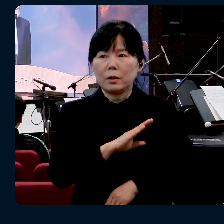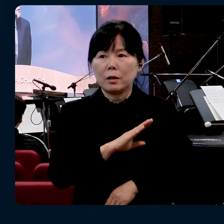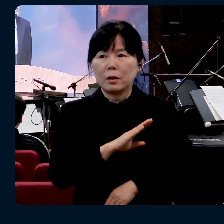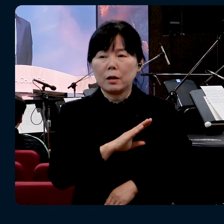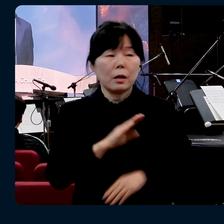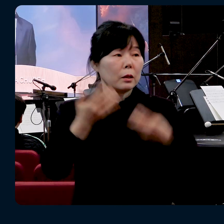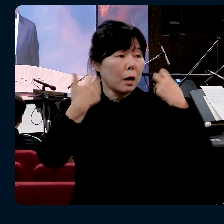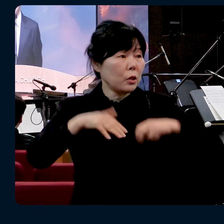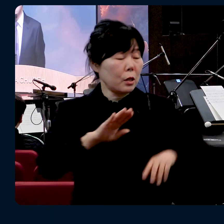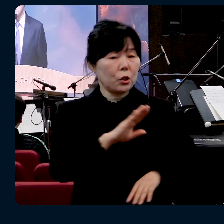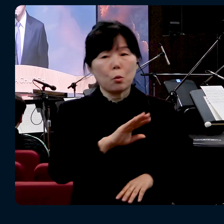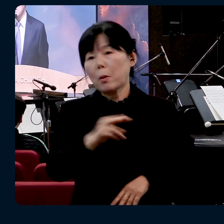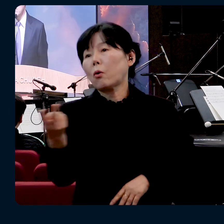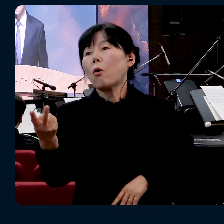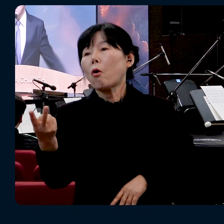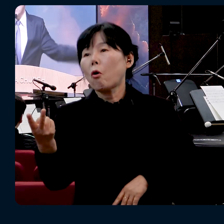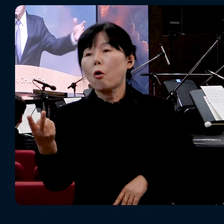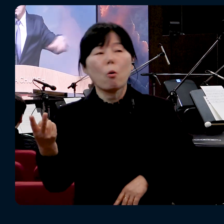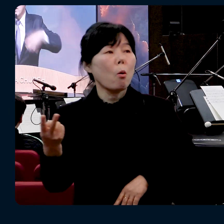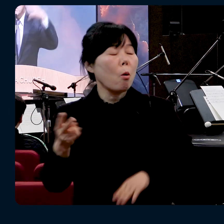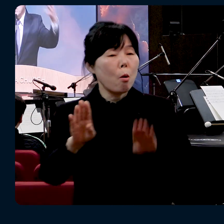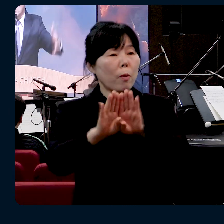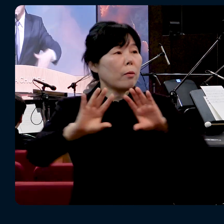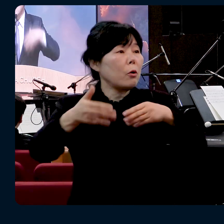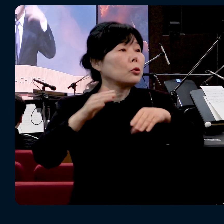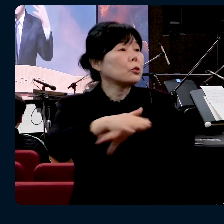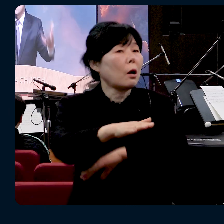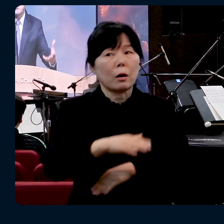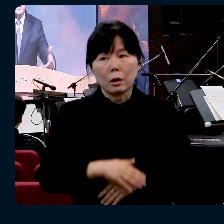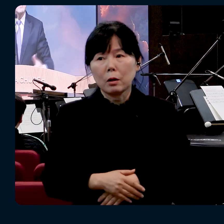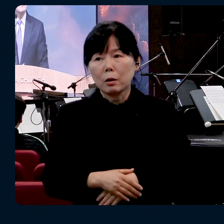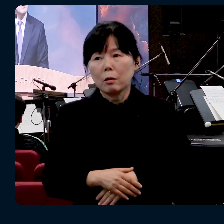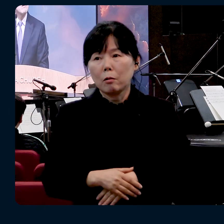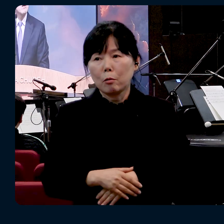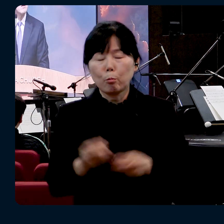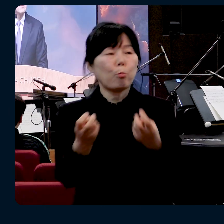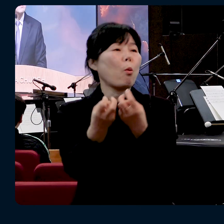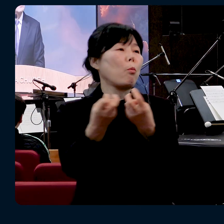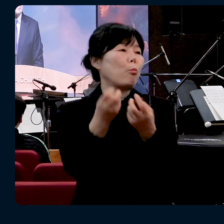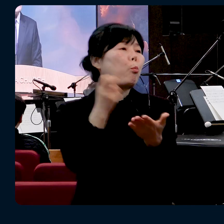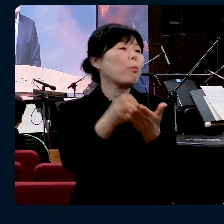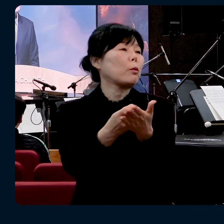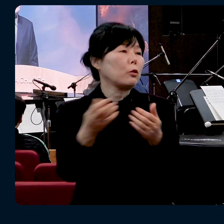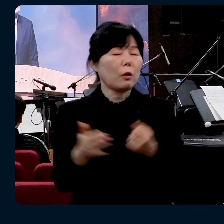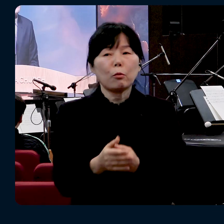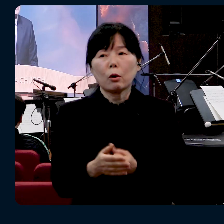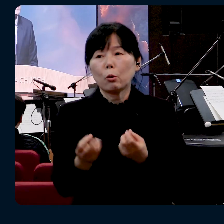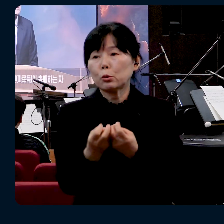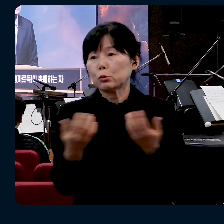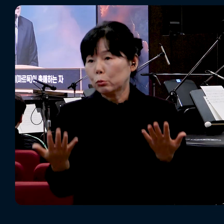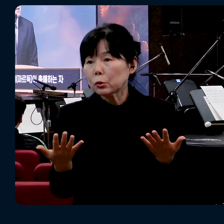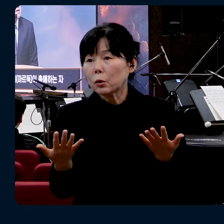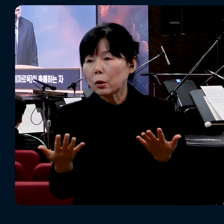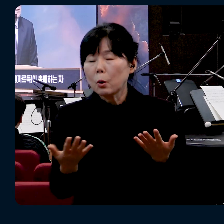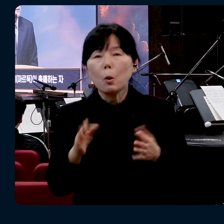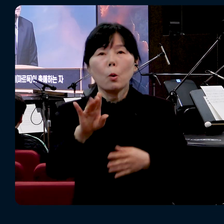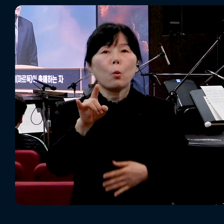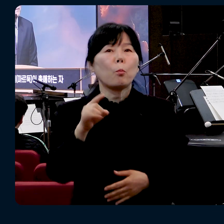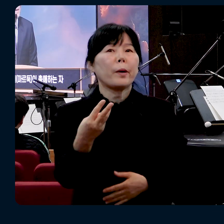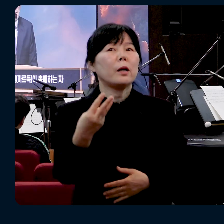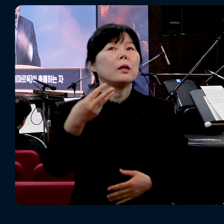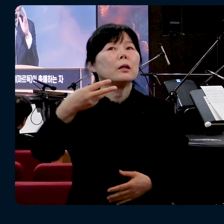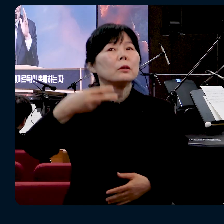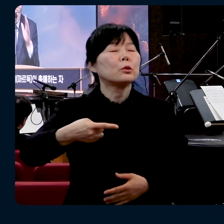계명을 했습니다. 바벨론에 가서. 예, 그건 뭐 그 나라에서 하도록 하니까 어쩔 수 없이 했겠지만 그 계명한 이름이